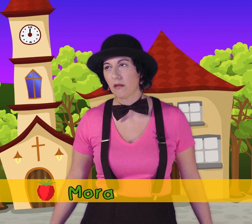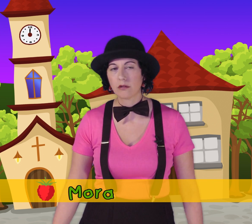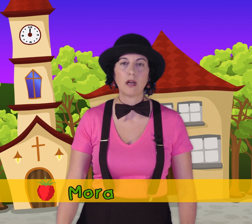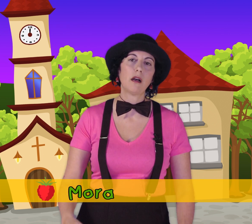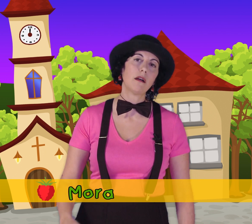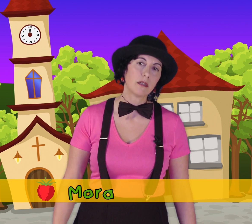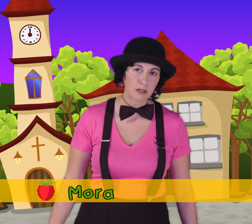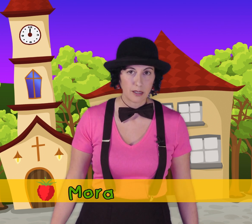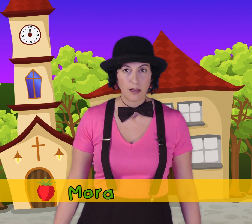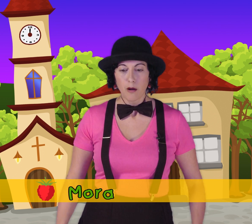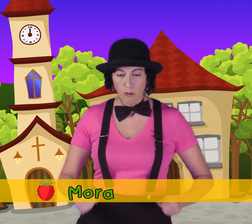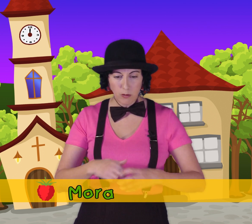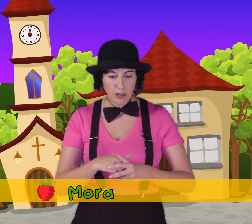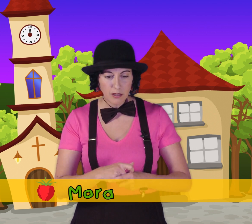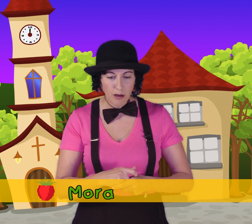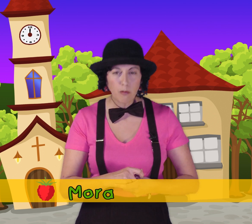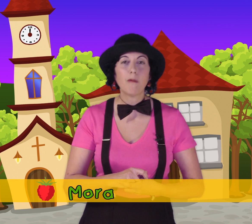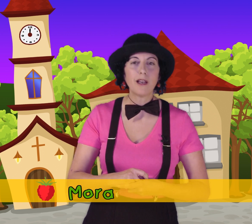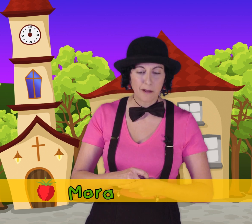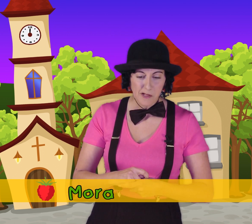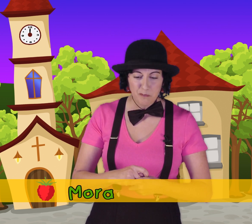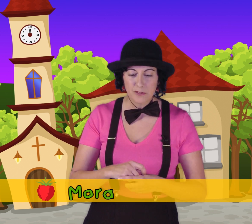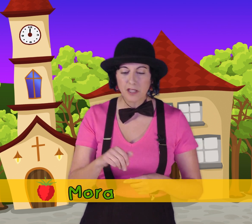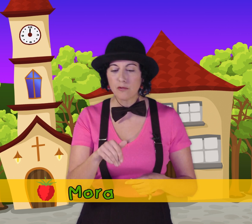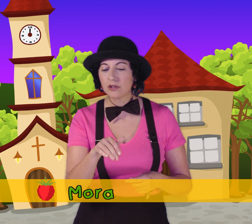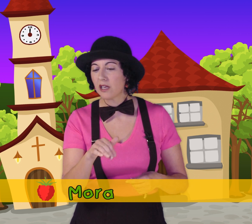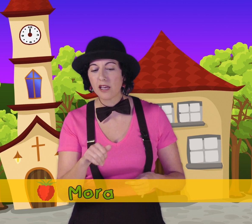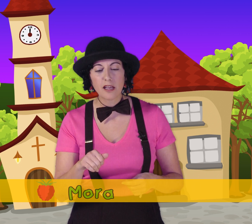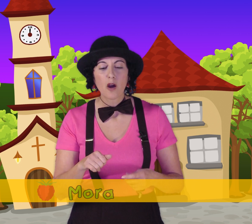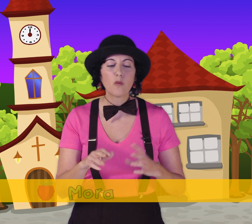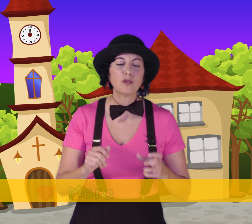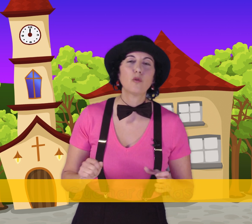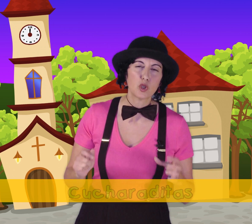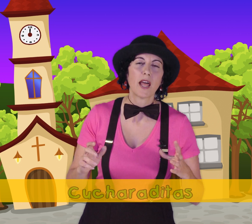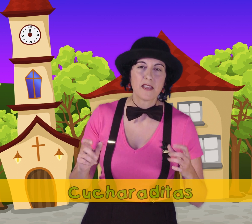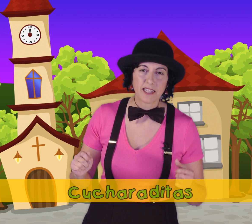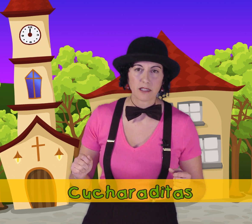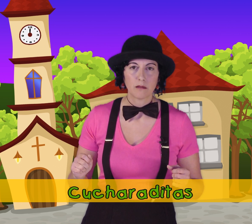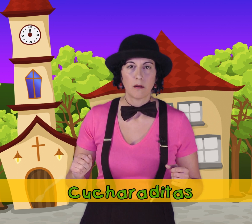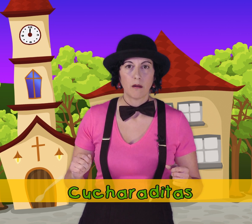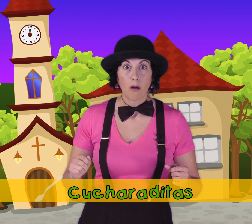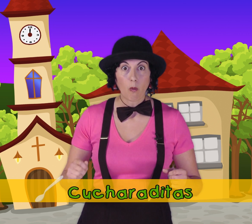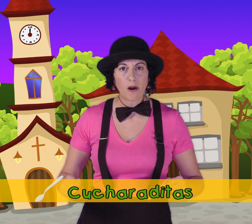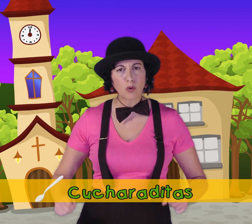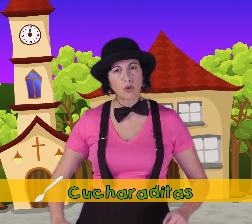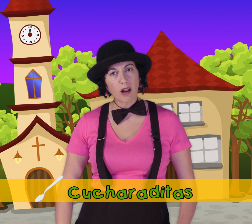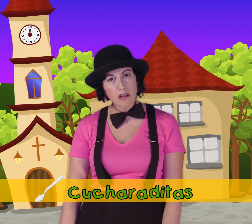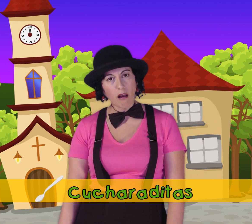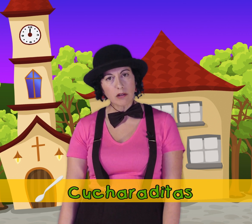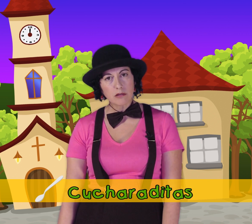todas horas! ¡Oh, qué rica, cómo huele! ¡Deme usted 4 cucharaditas! ¿4 cucharaditas?